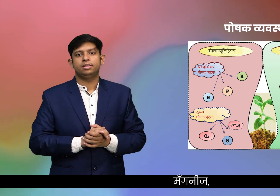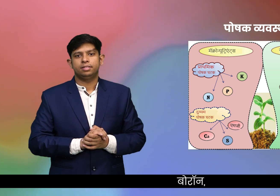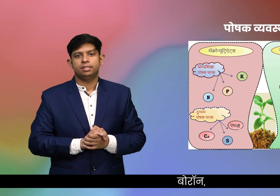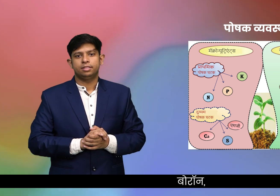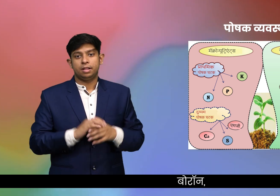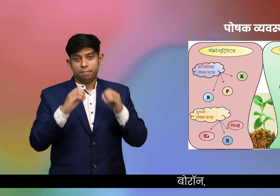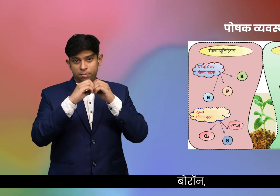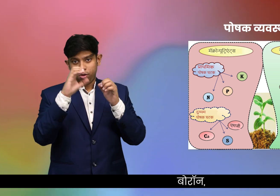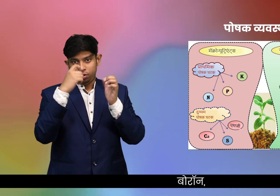बोरॉन